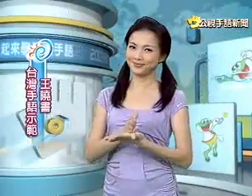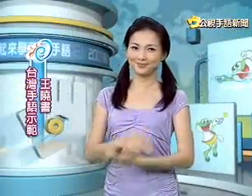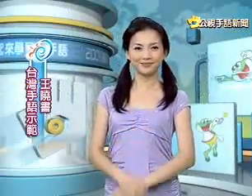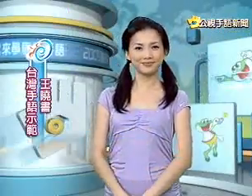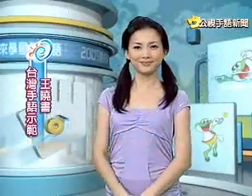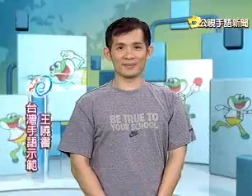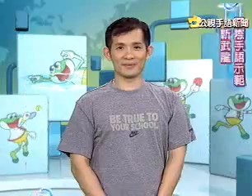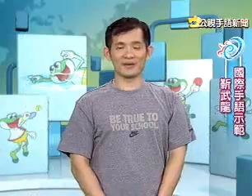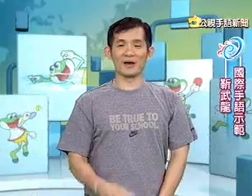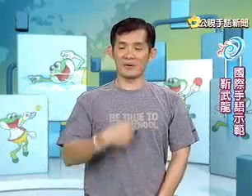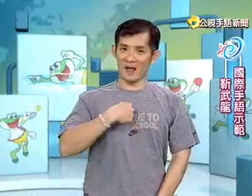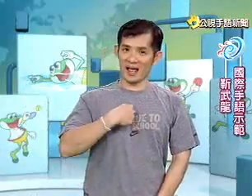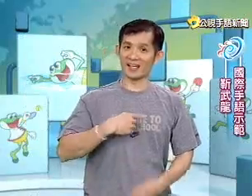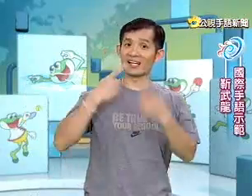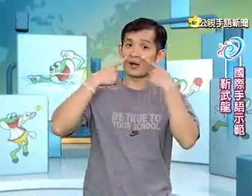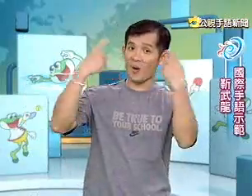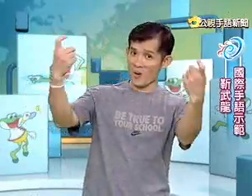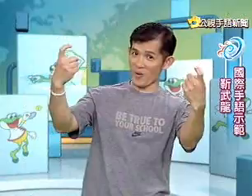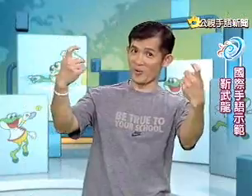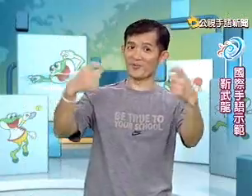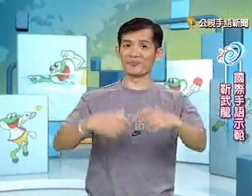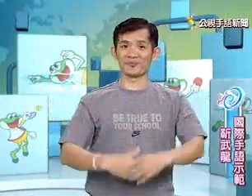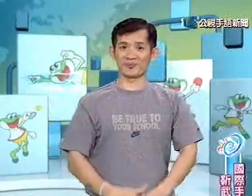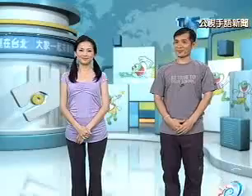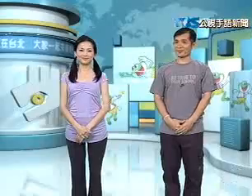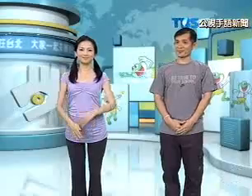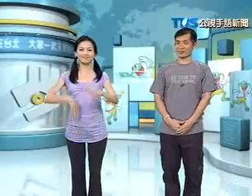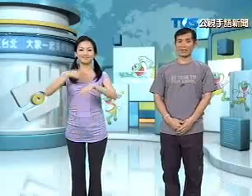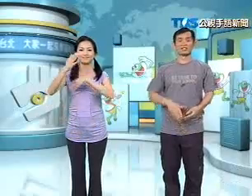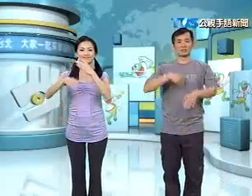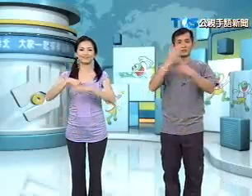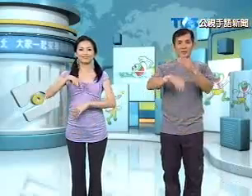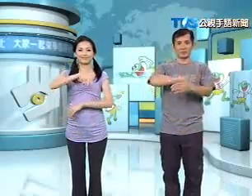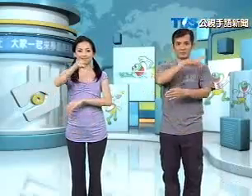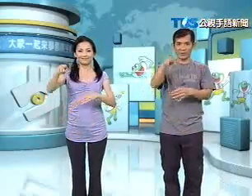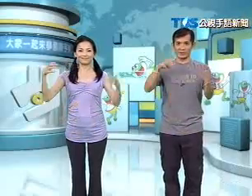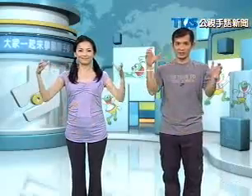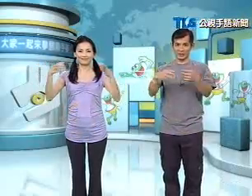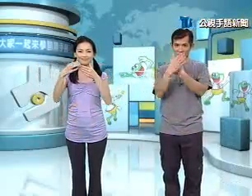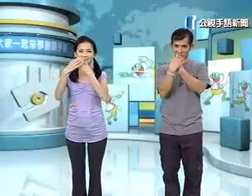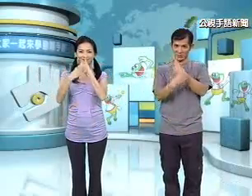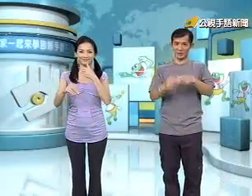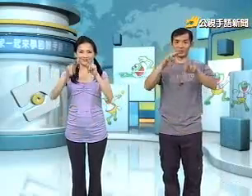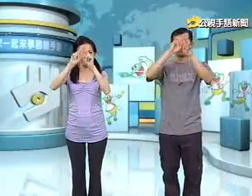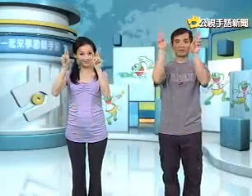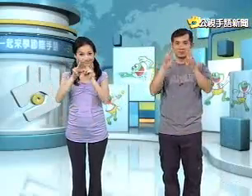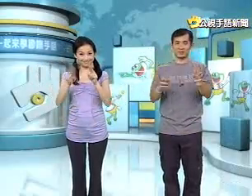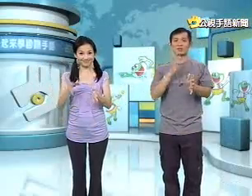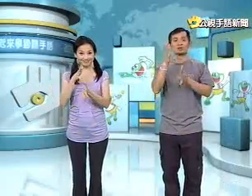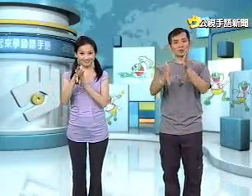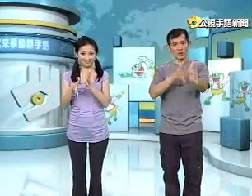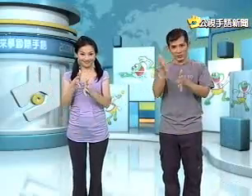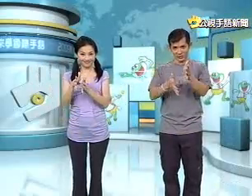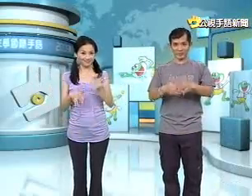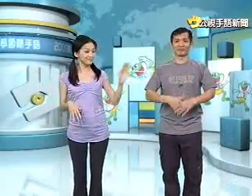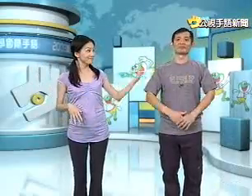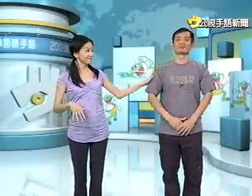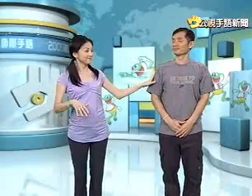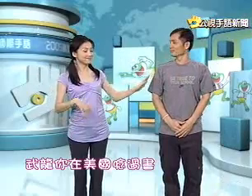叔， 我是武龙。 动动双手，大家一起来学国际手语。